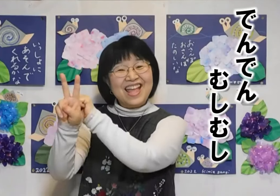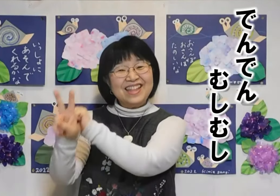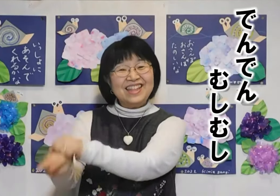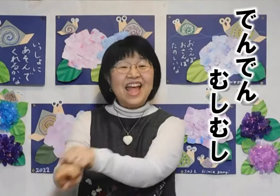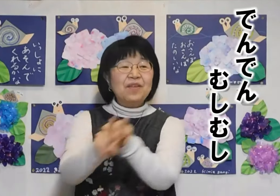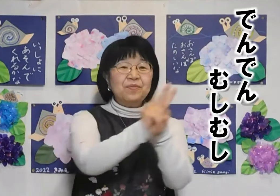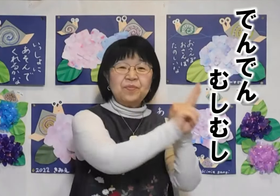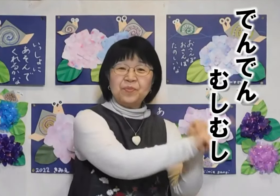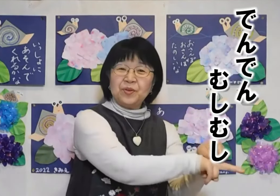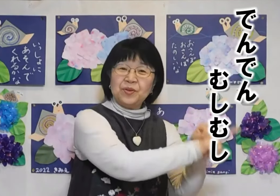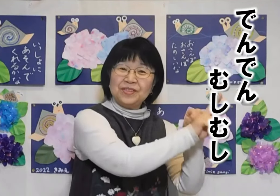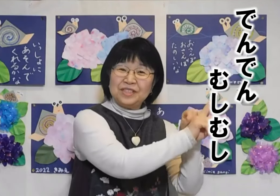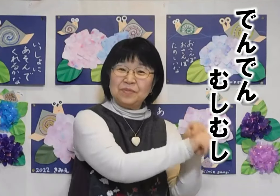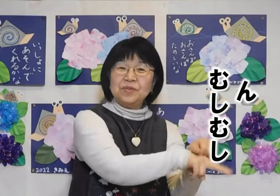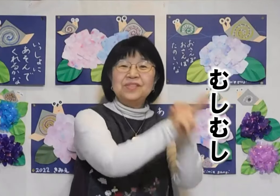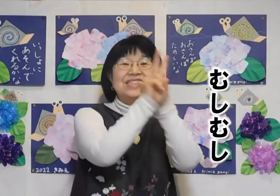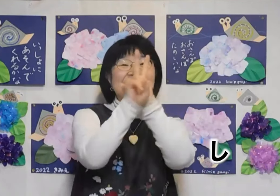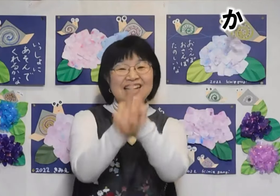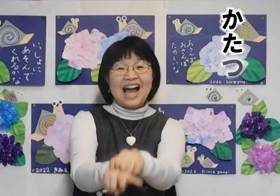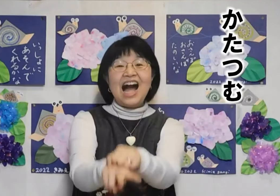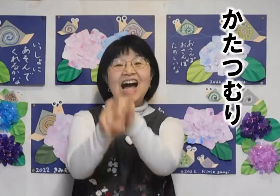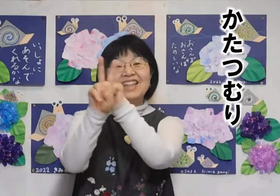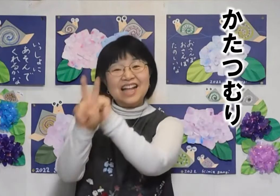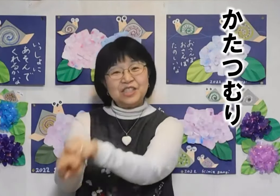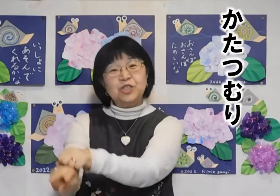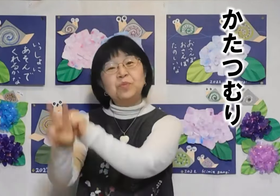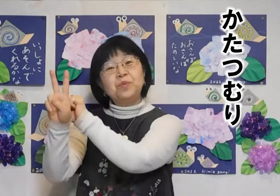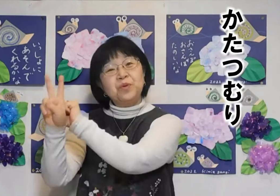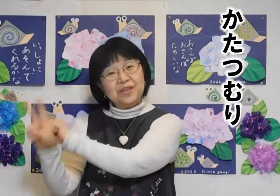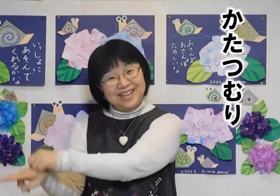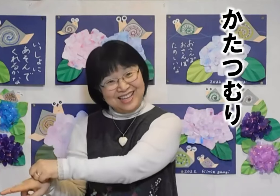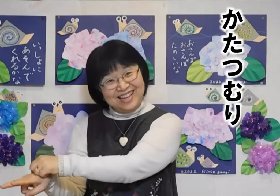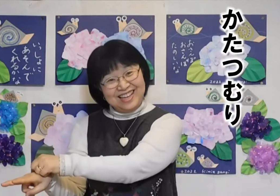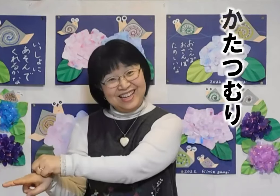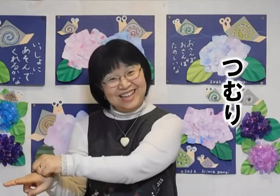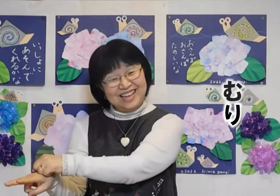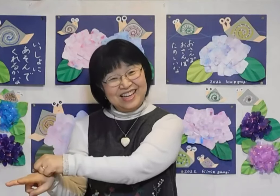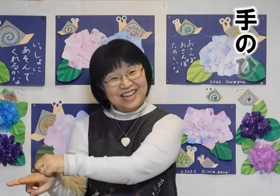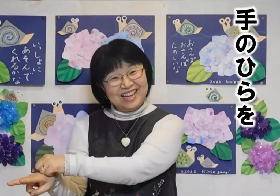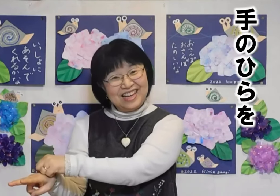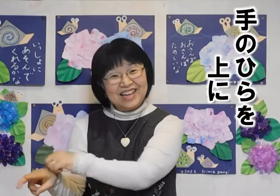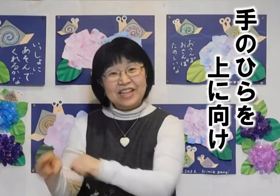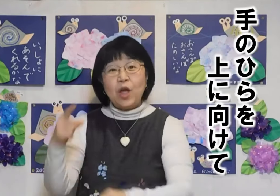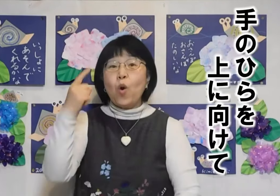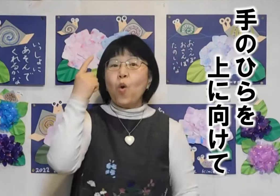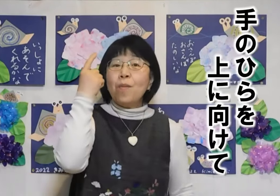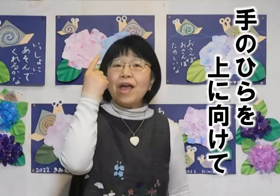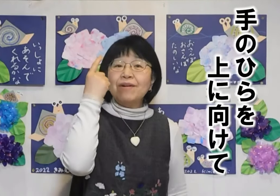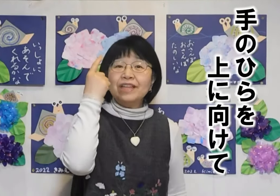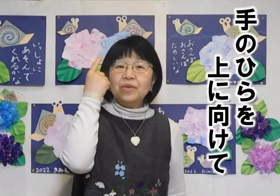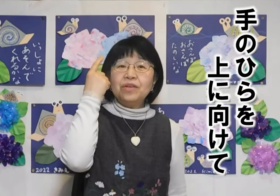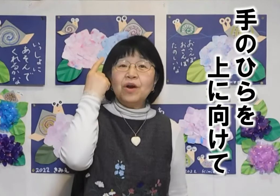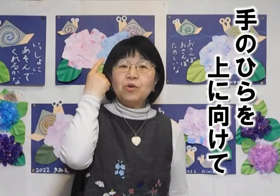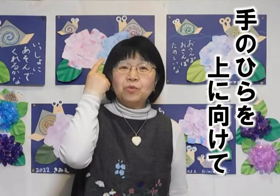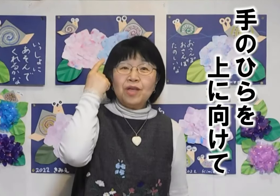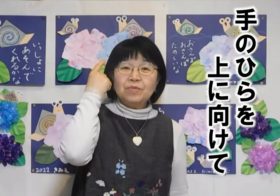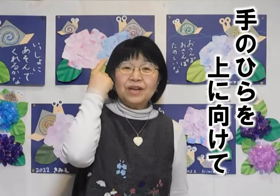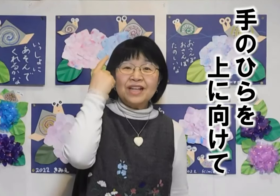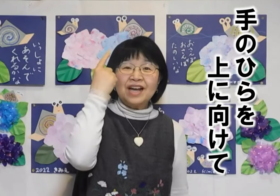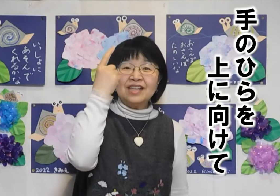んでんむしむしカタツムリで、お前は手のひらを上に向けた感じ